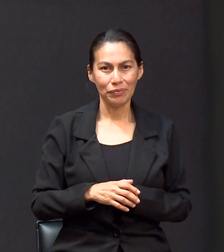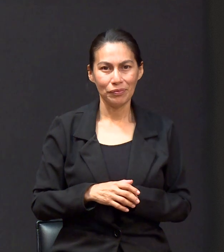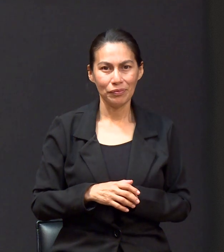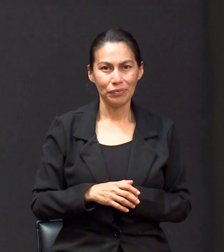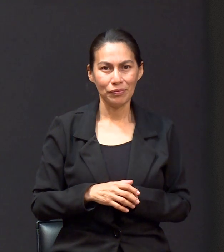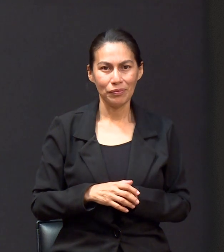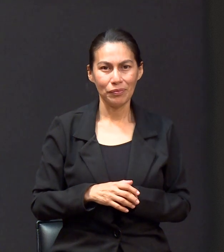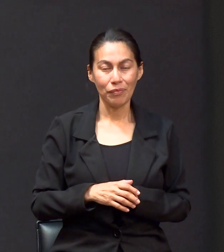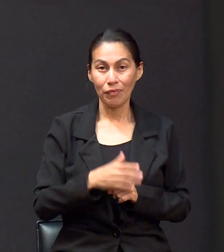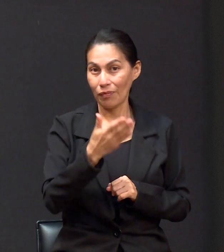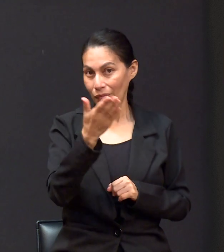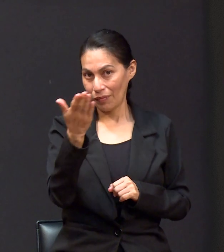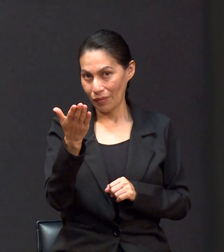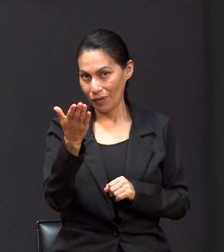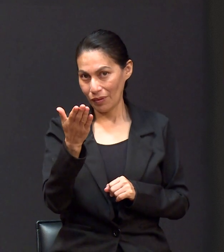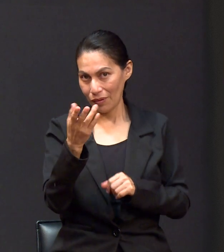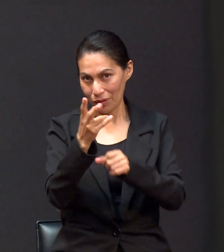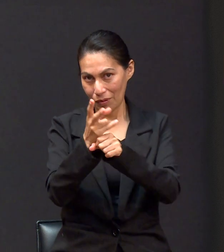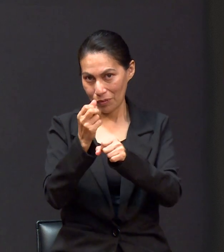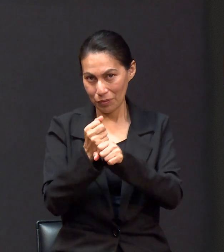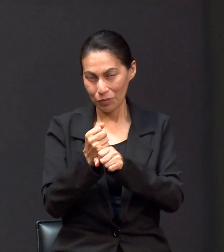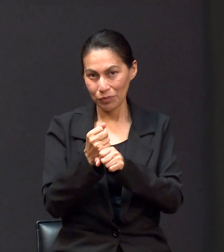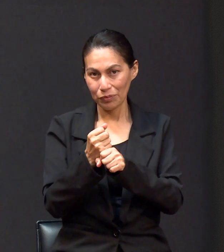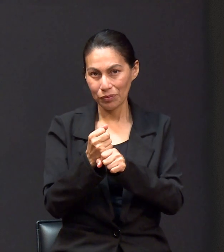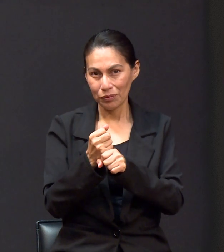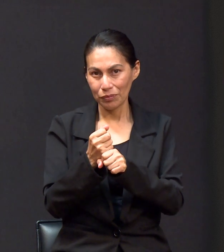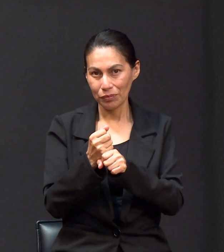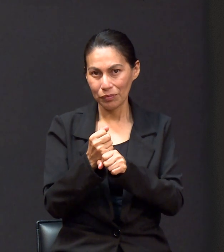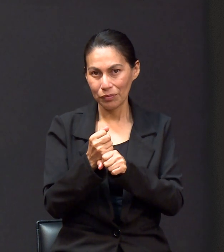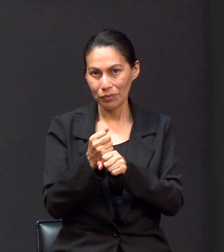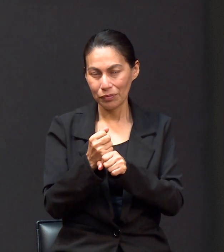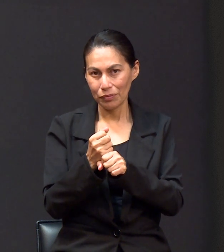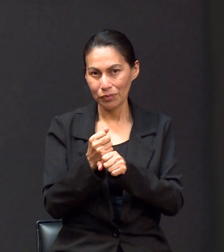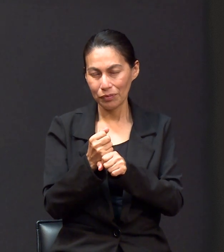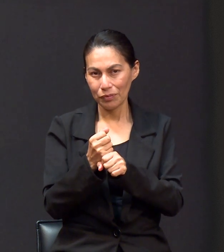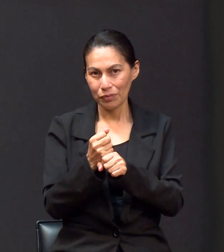Así ¿Qué es. le dirías a las personas que nos están viendo